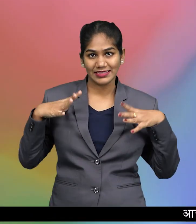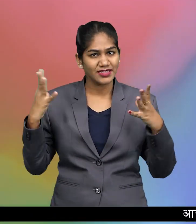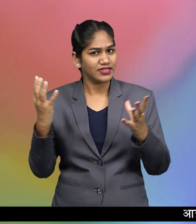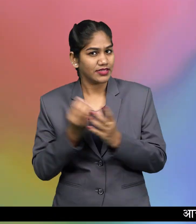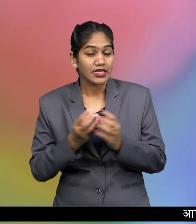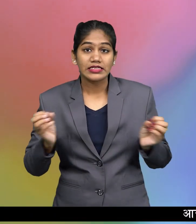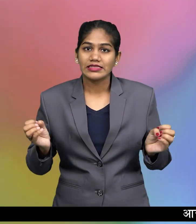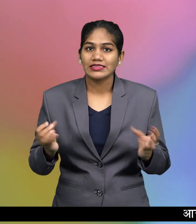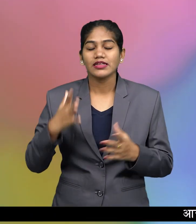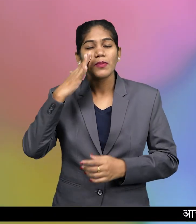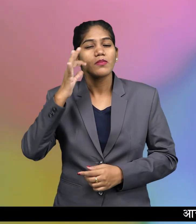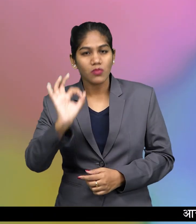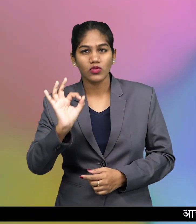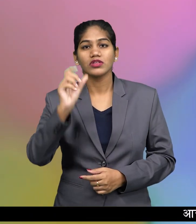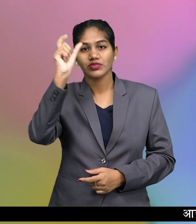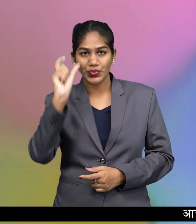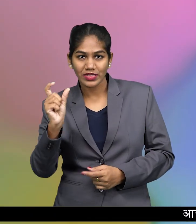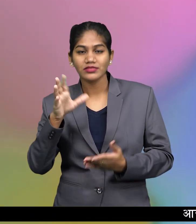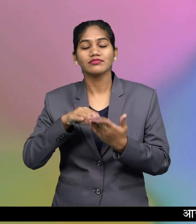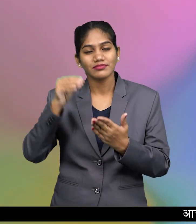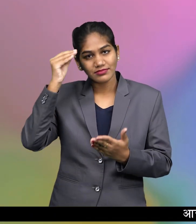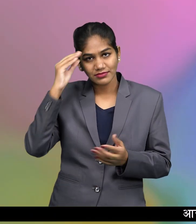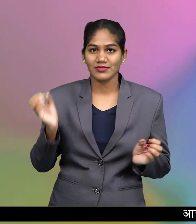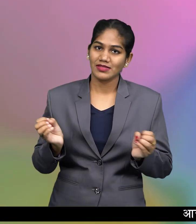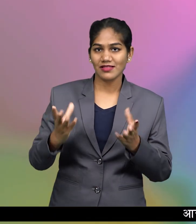आइए सांकेतिक शब्दों से शुरू करें।